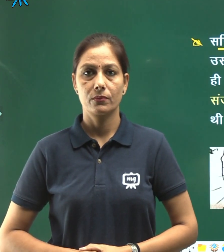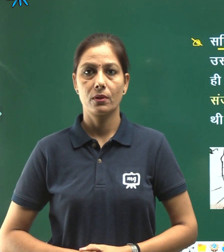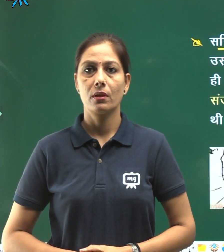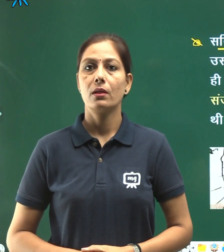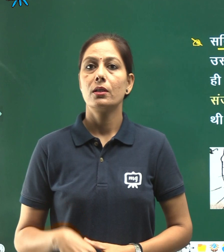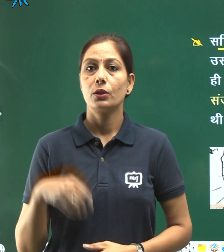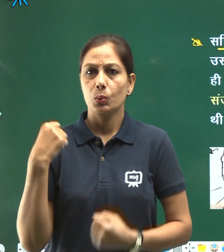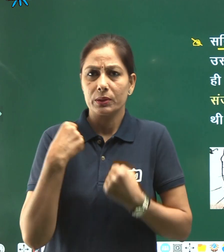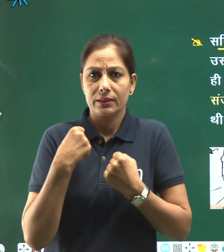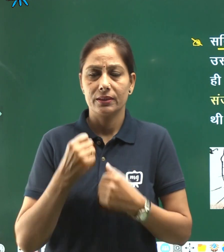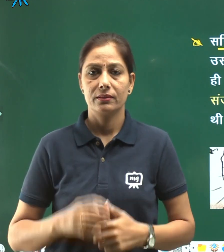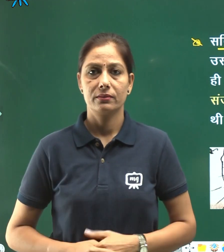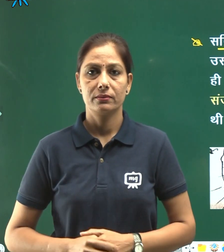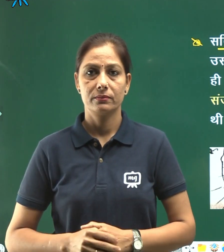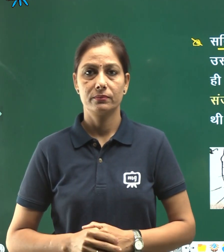सर्दियों की